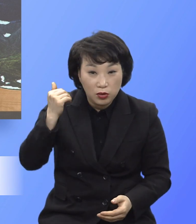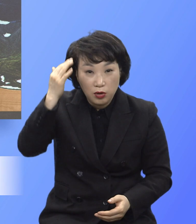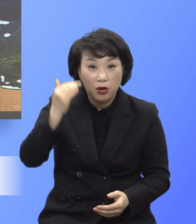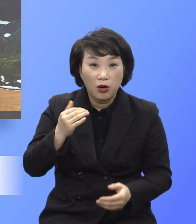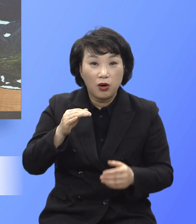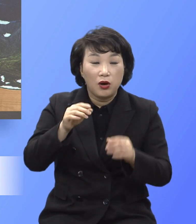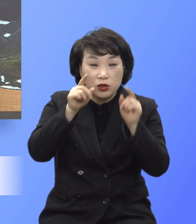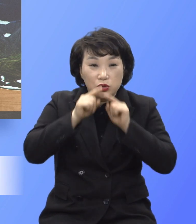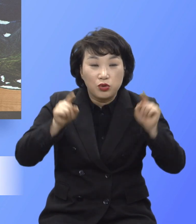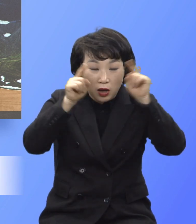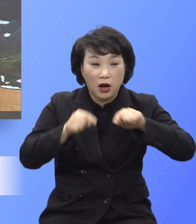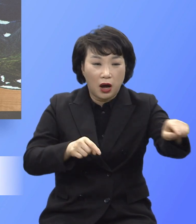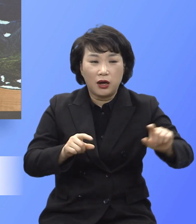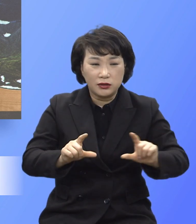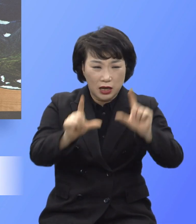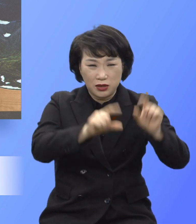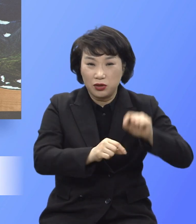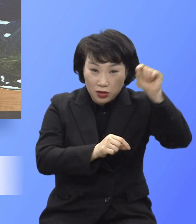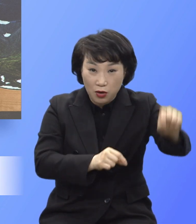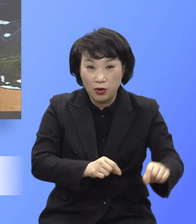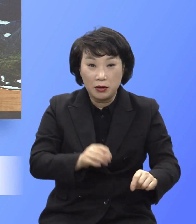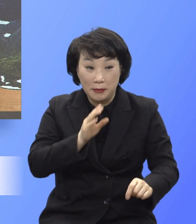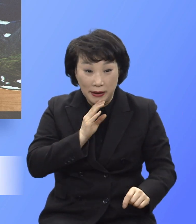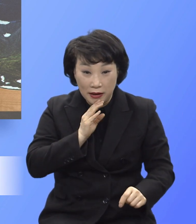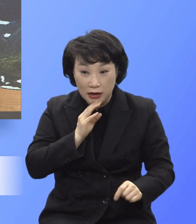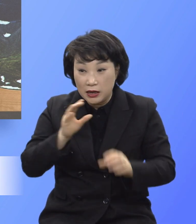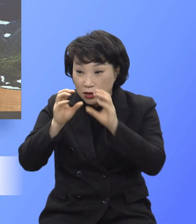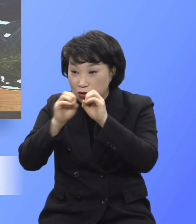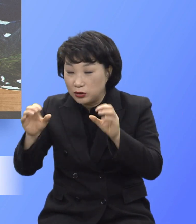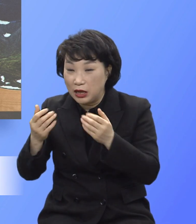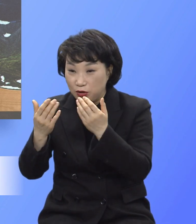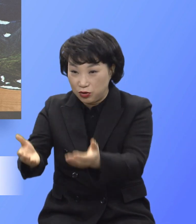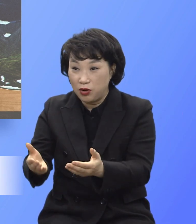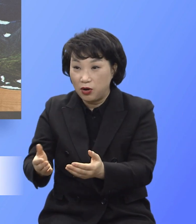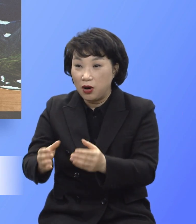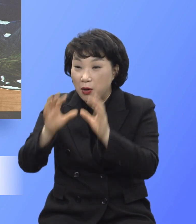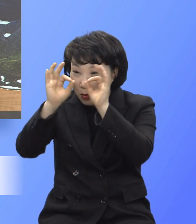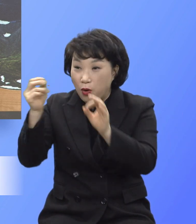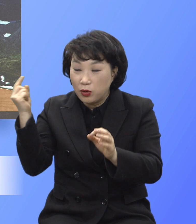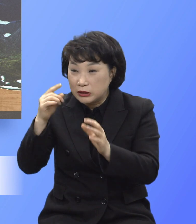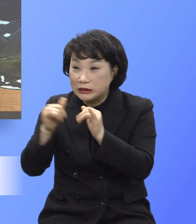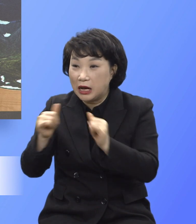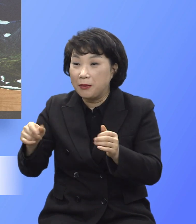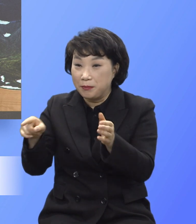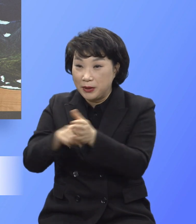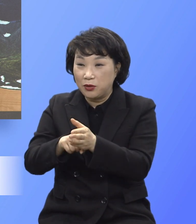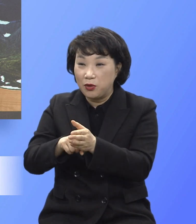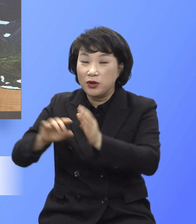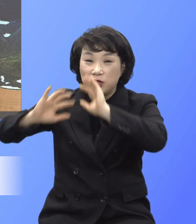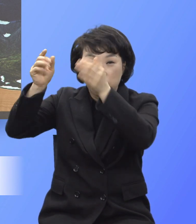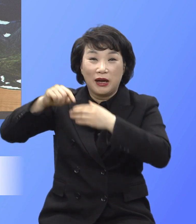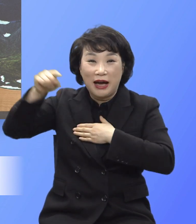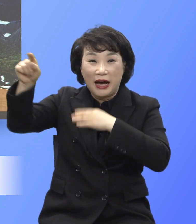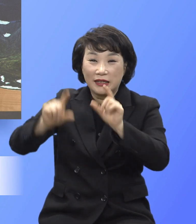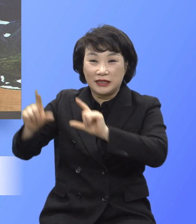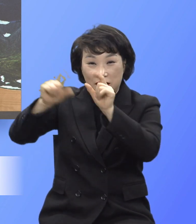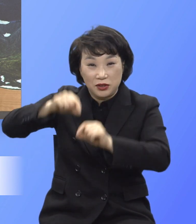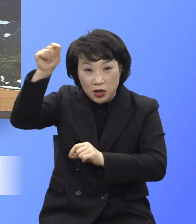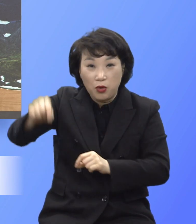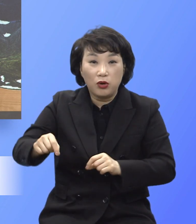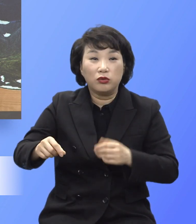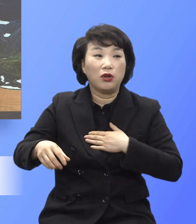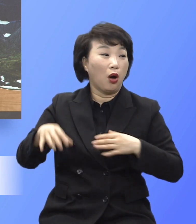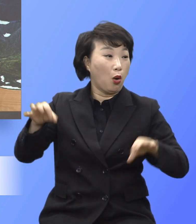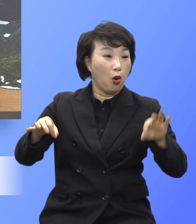영원히 지옥에서 살 것이요, 전하면 듣는 자가 믿고 영원한 천국에서 살 것이니 내